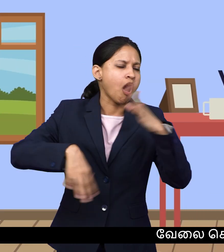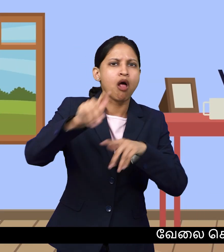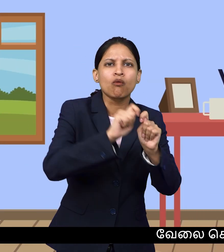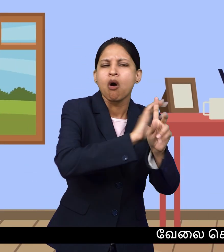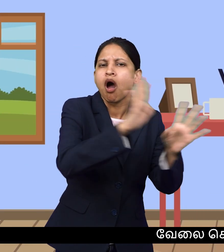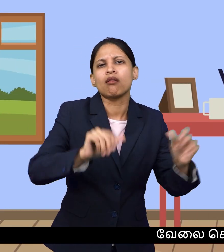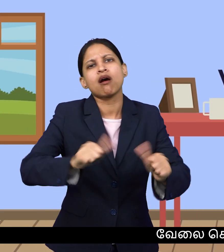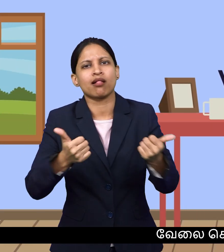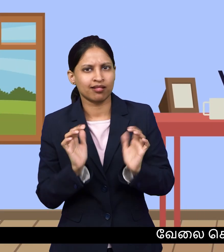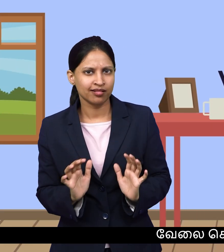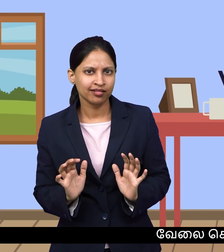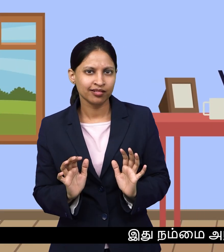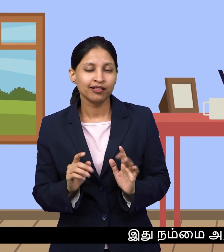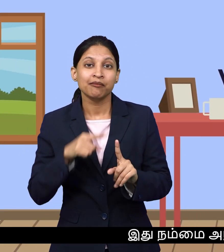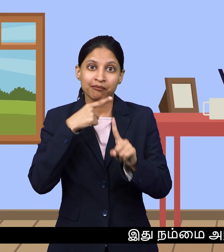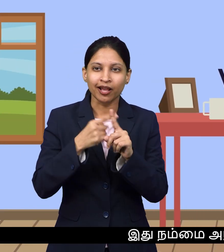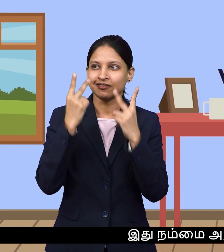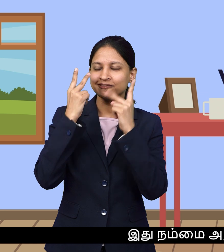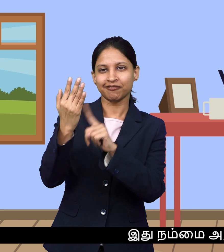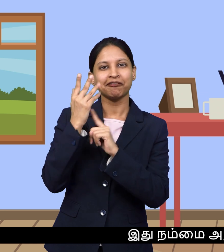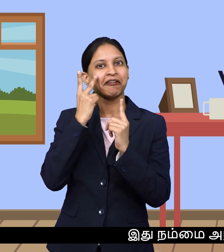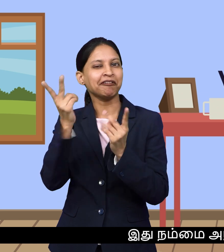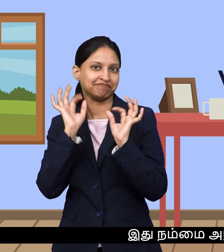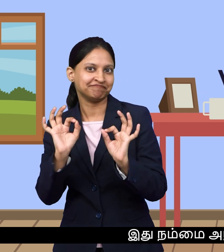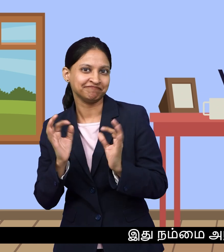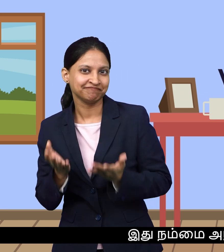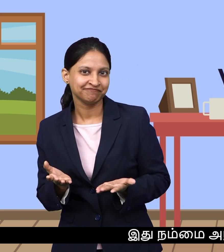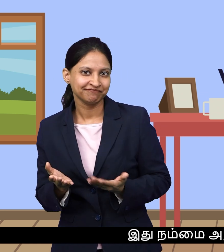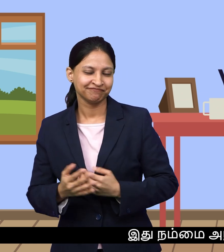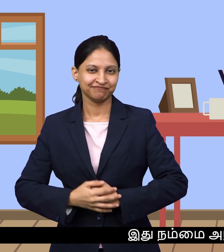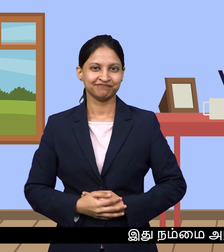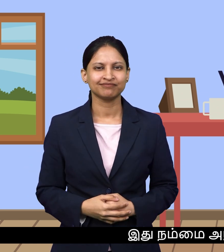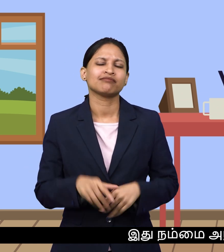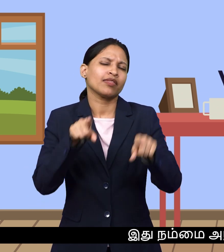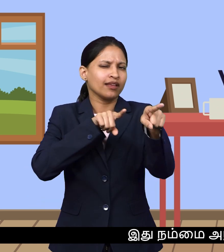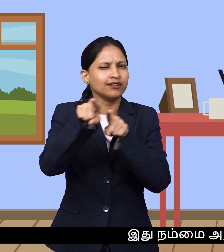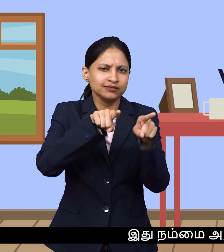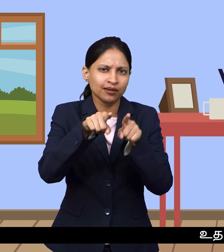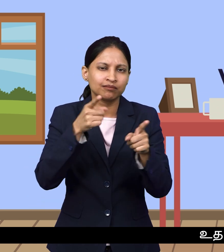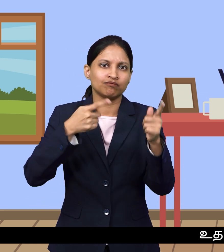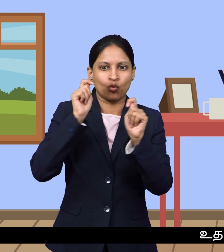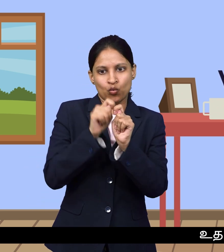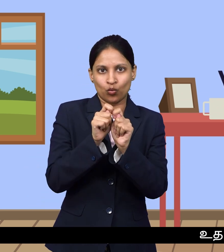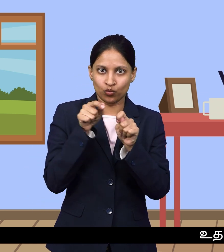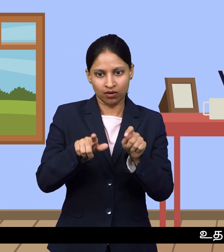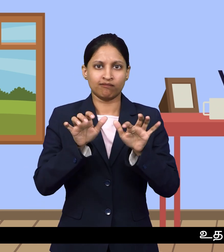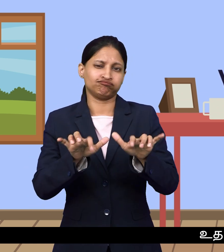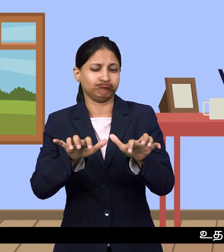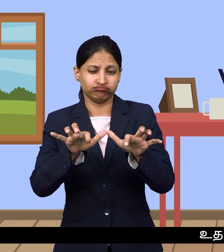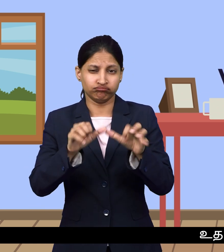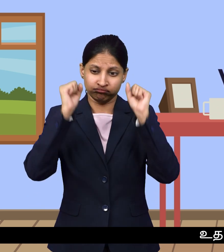பாகங்களும் சரியாக வேலை செய்ய உதவுகிறது. இது நம்மை அழகாக காட்டுகிறது.